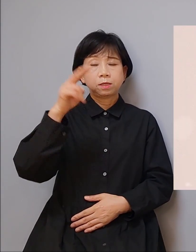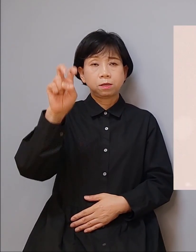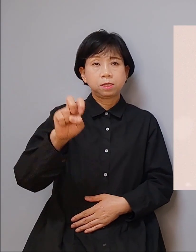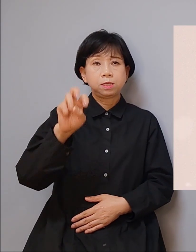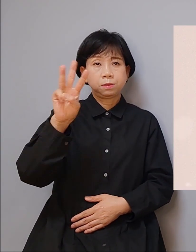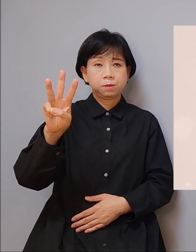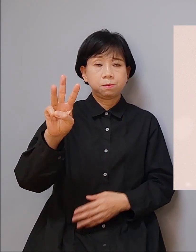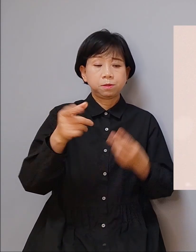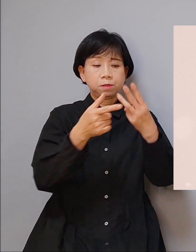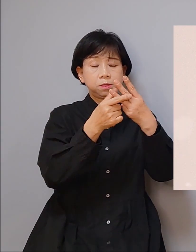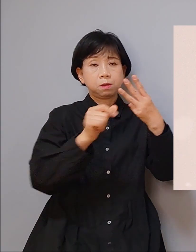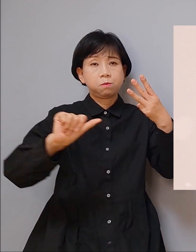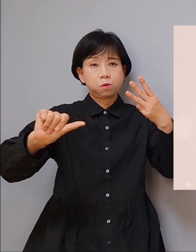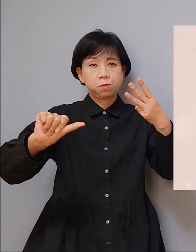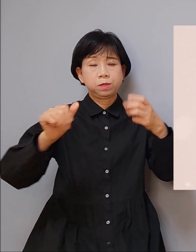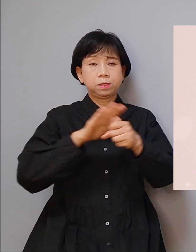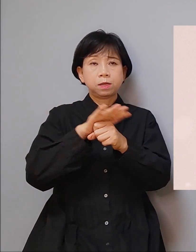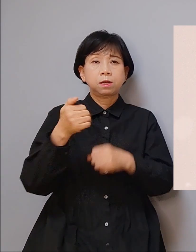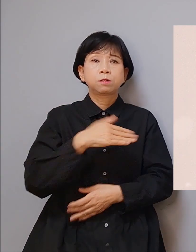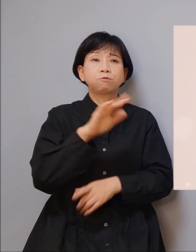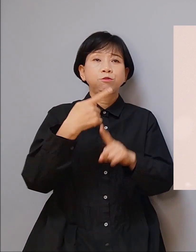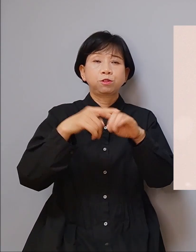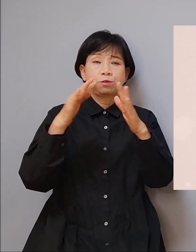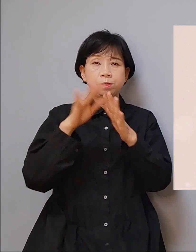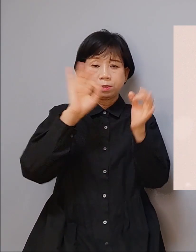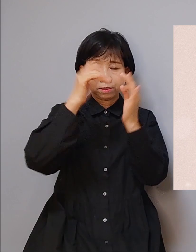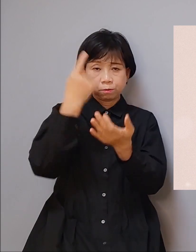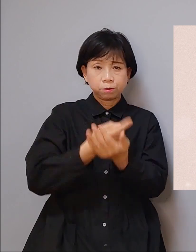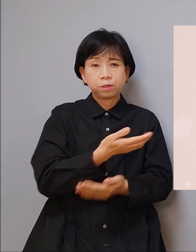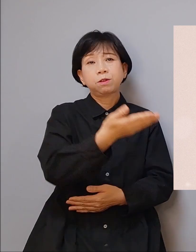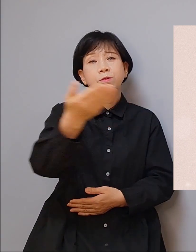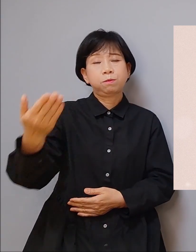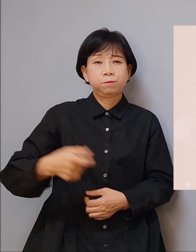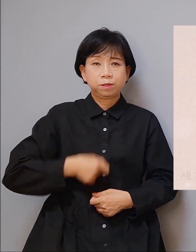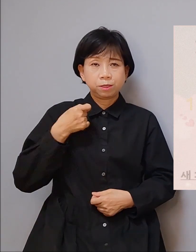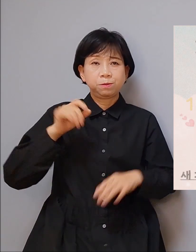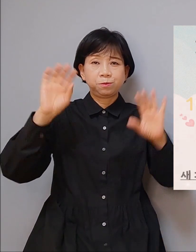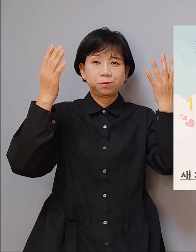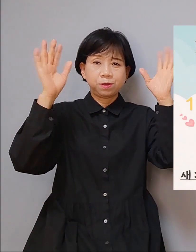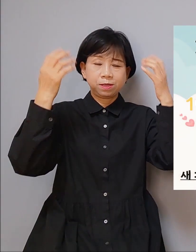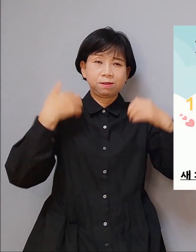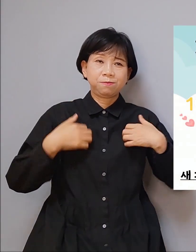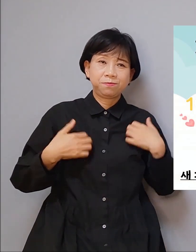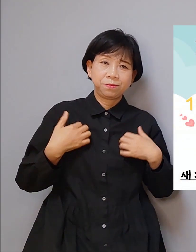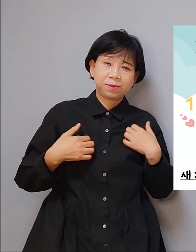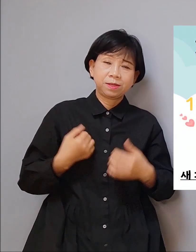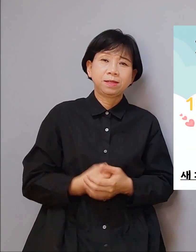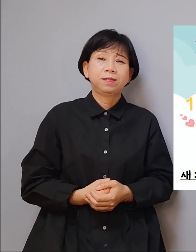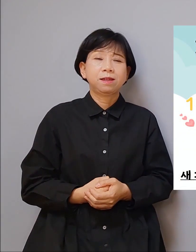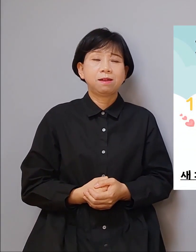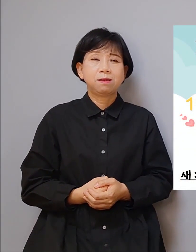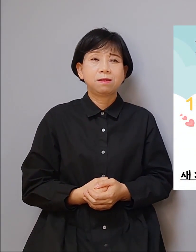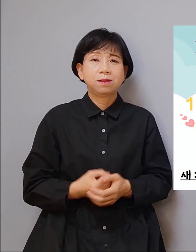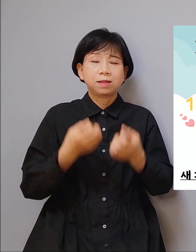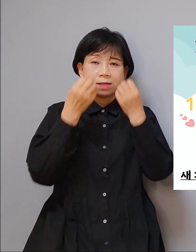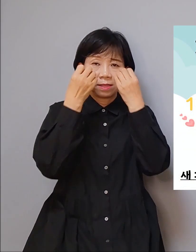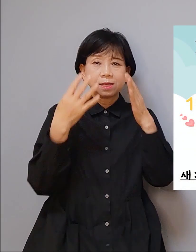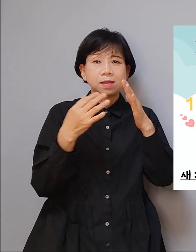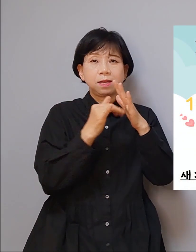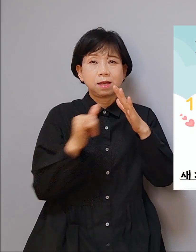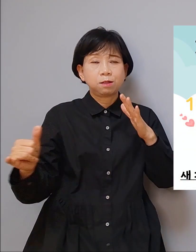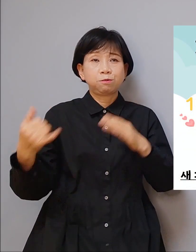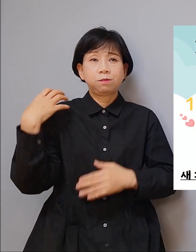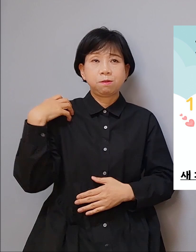(2023년 3월 5일) 사랑하는 우리 교회를 찾아주신 새가족 및 방문자 여러분을 진심으로 환영합니다. 우리 교회의 천사는 한